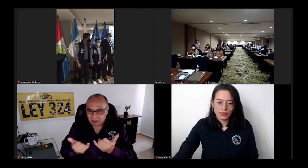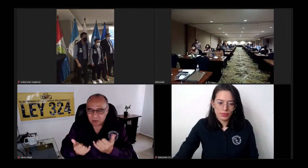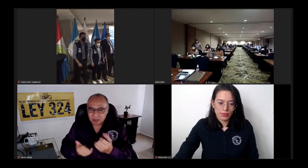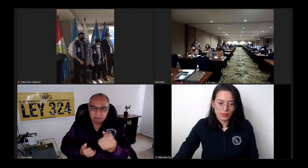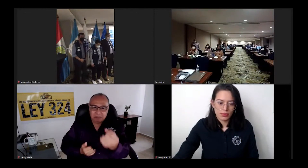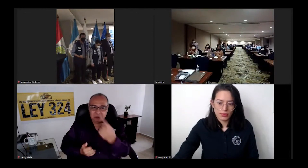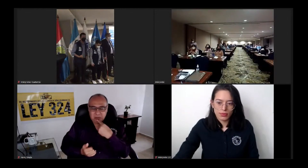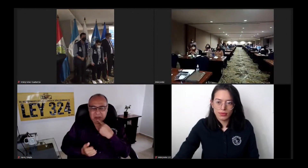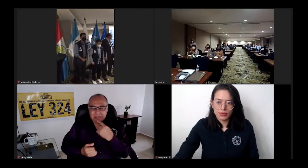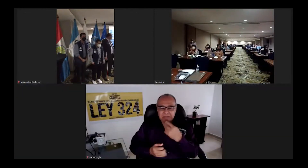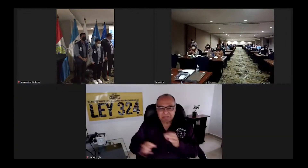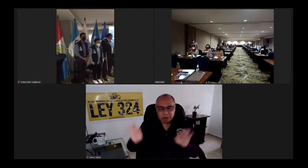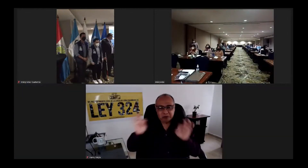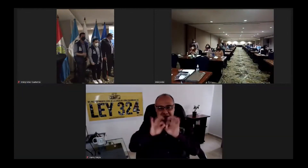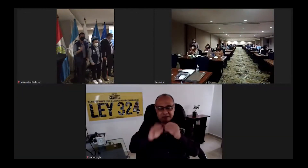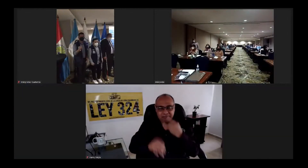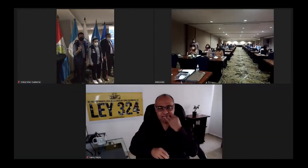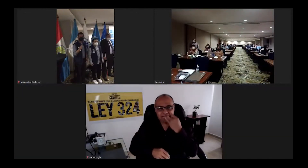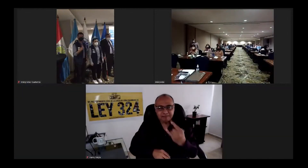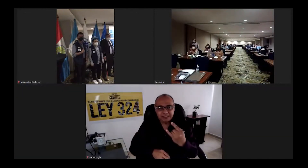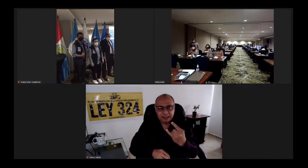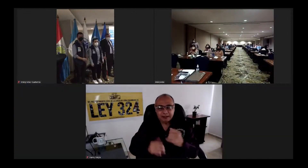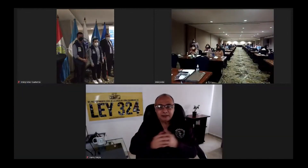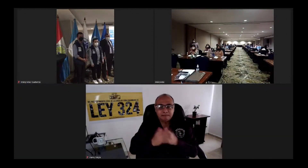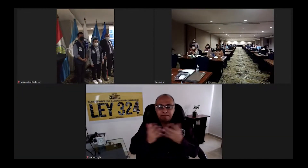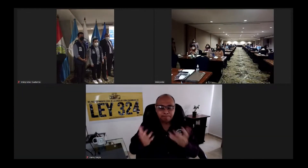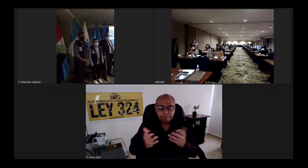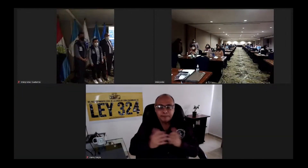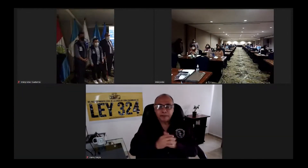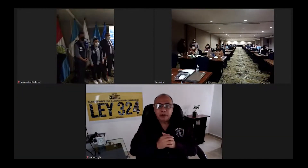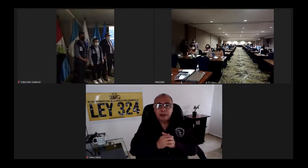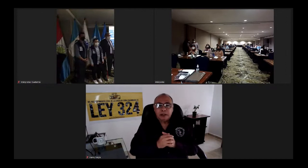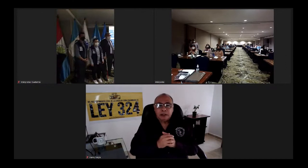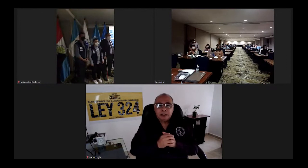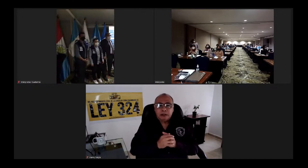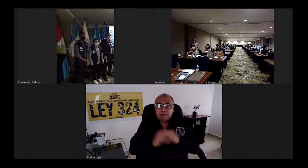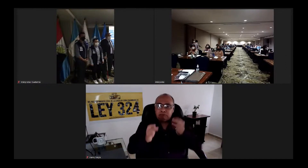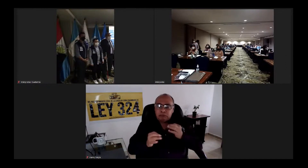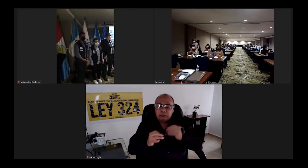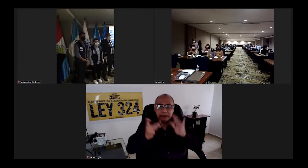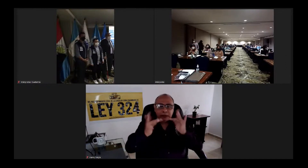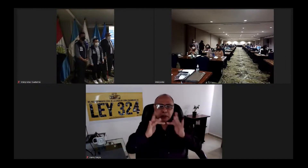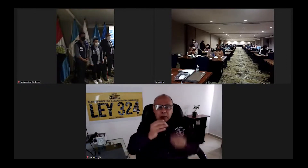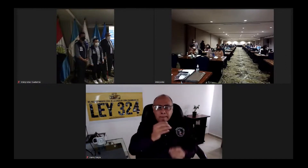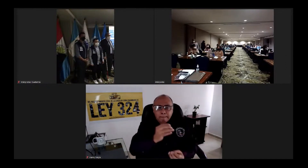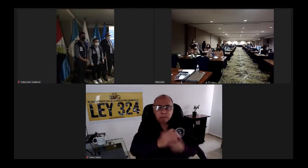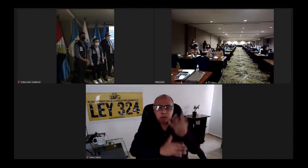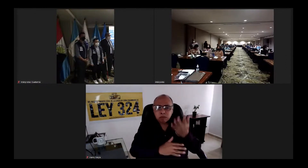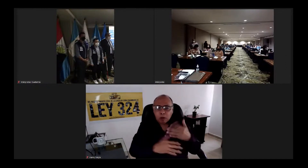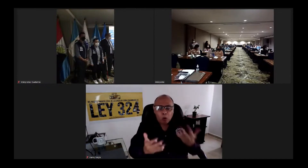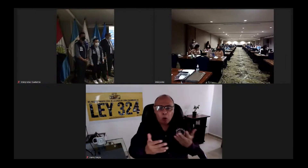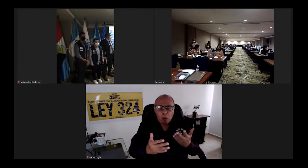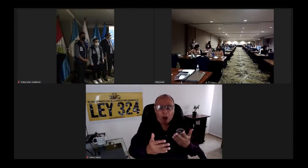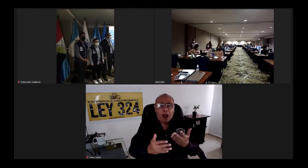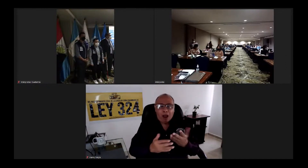Ok. Vale. Muchas gracias. Bueno, la pregunta que se nos hace es supremamente interesante.